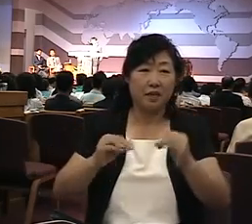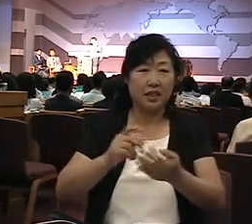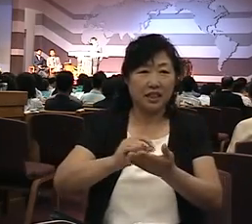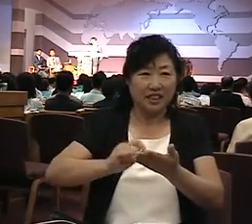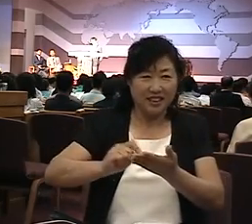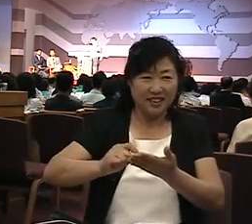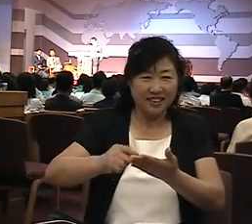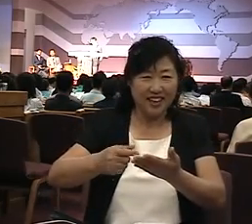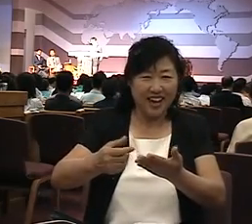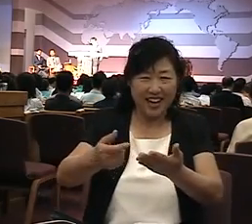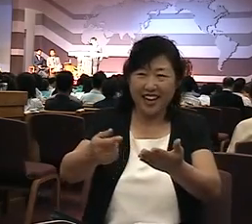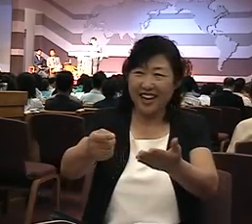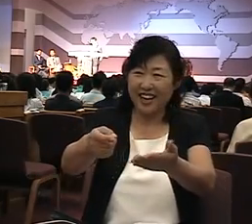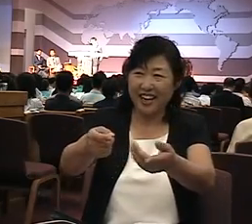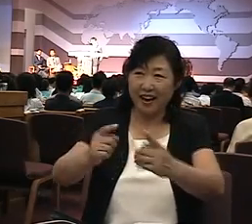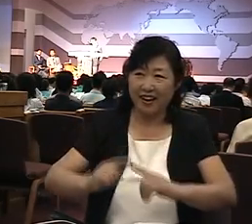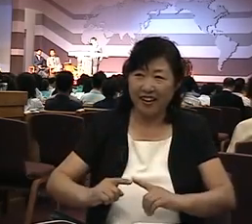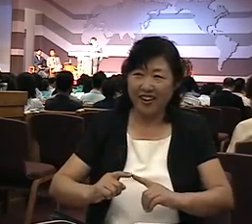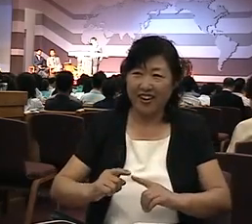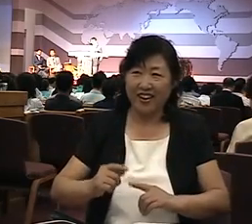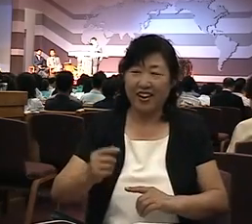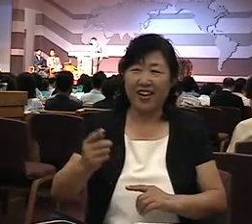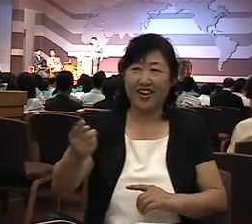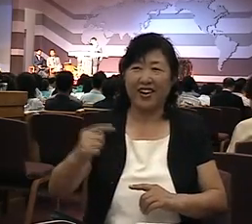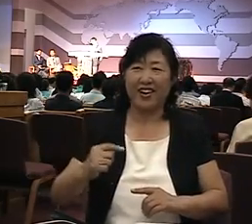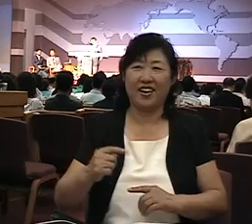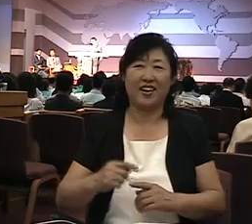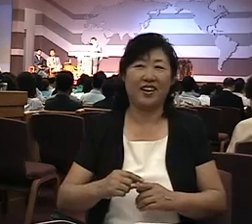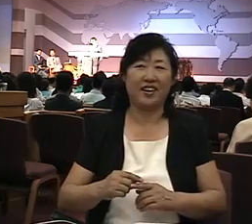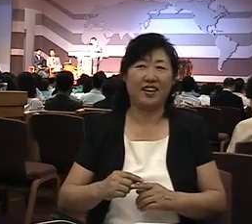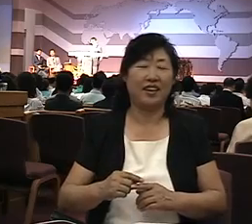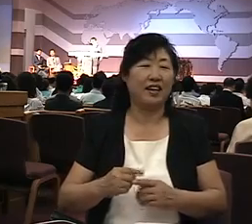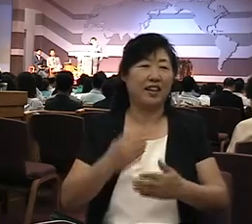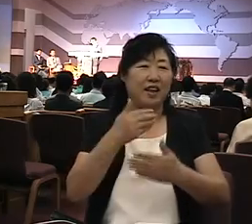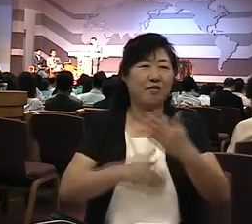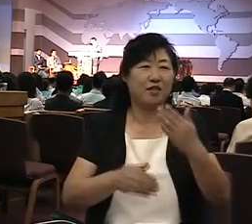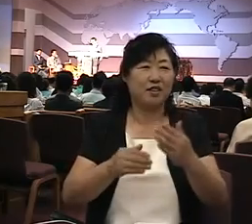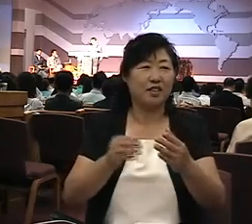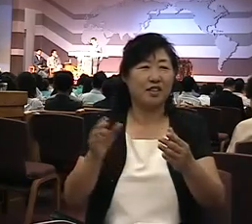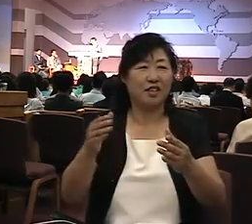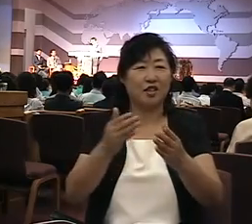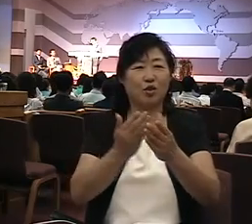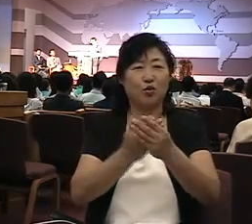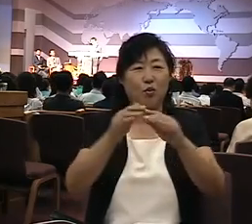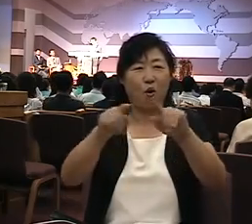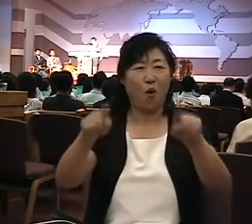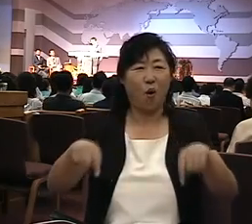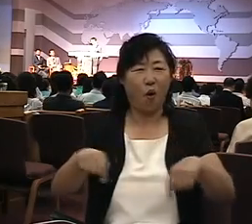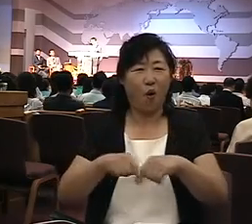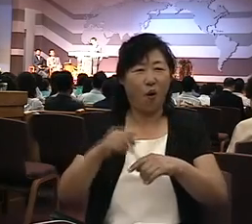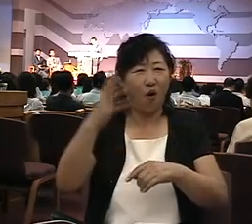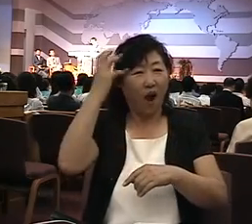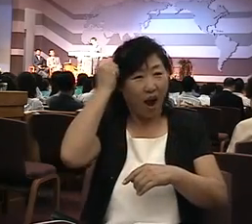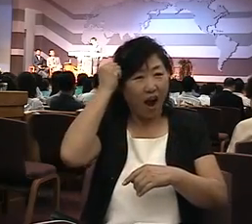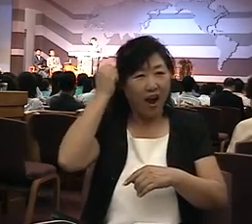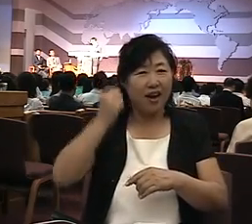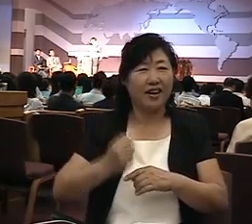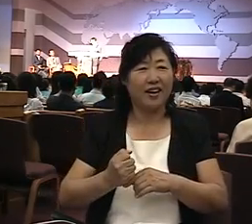학부모님께서 동의해 주시면 감사하겠습니다. 나머지는 주보를 잘 참조해 주시기를 바라고요.